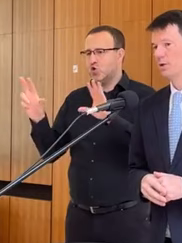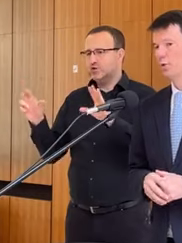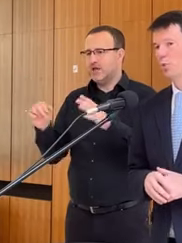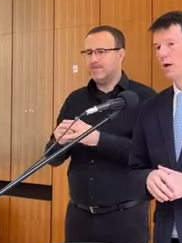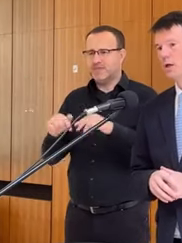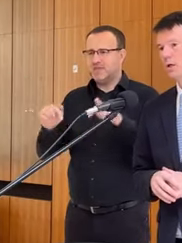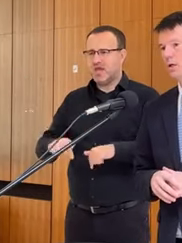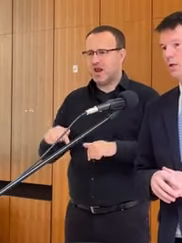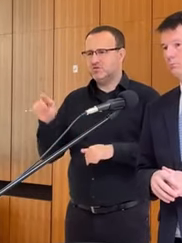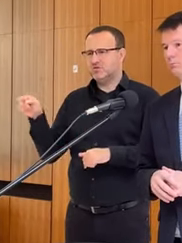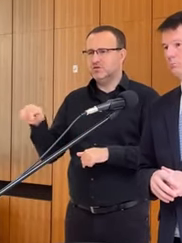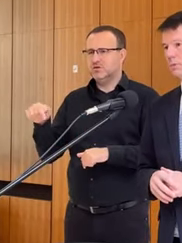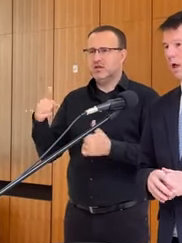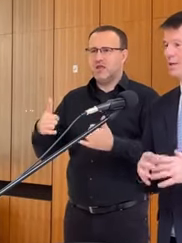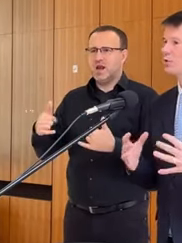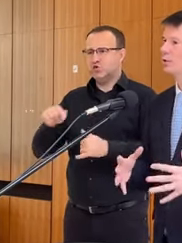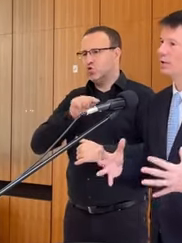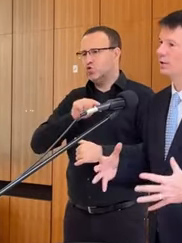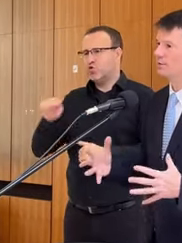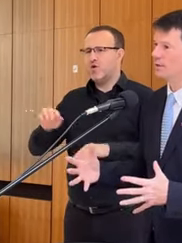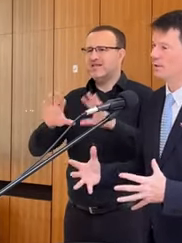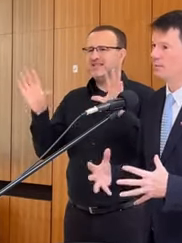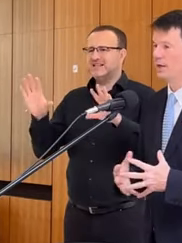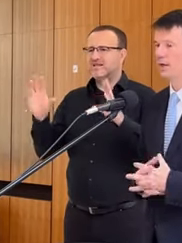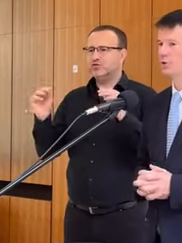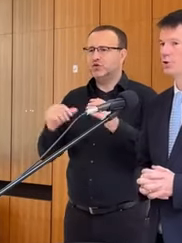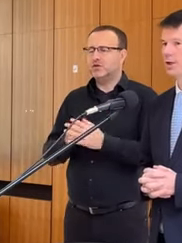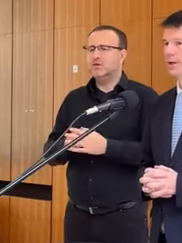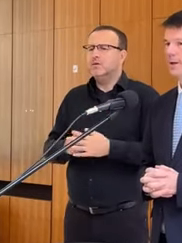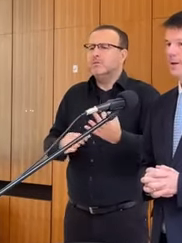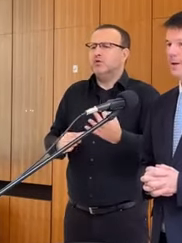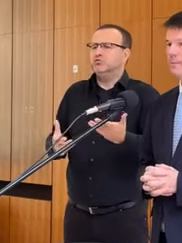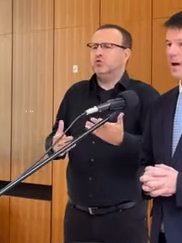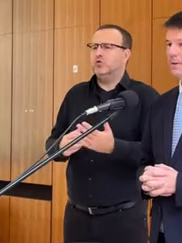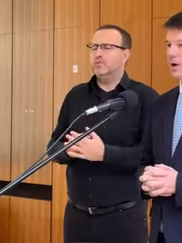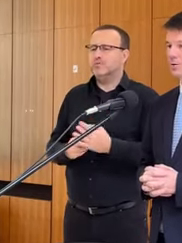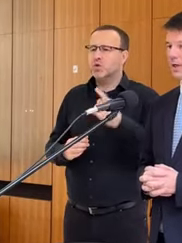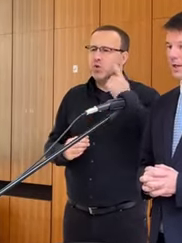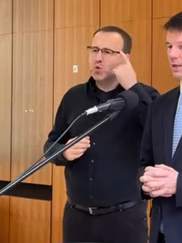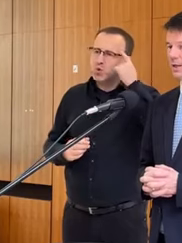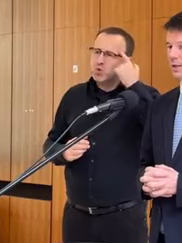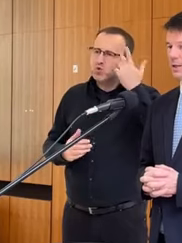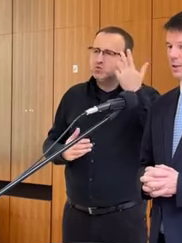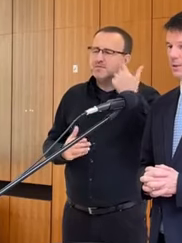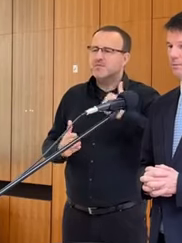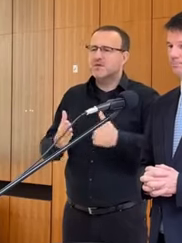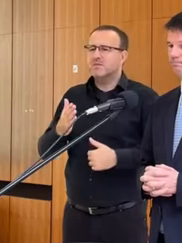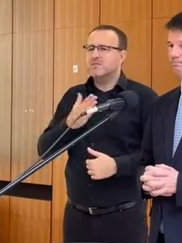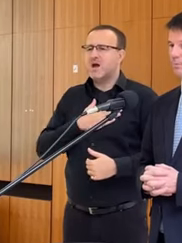do 22. Tá racionalita za tým je, že máme naozaj